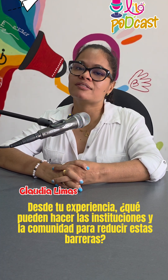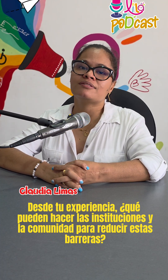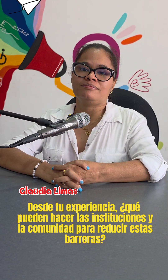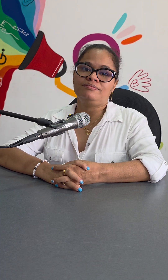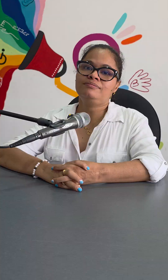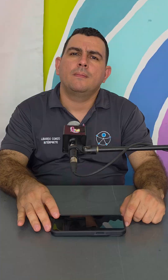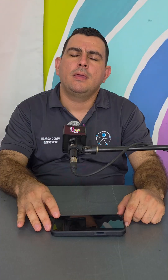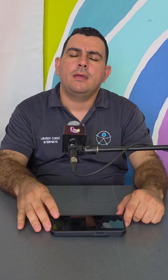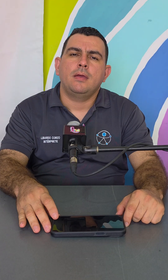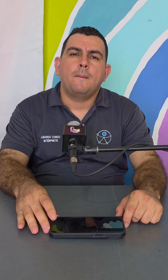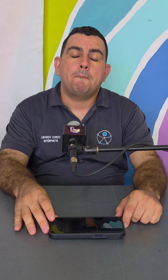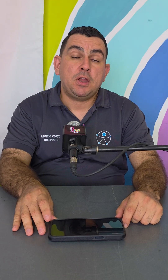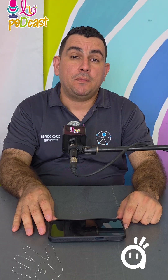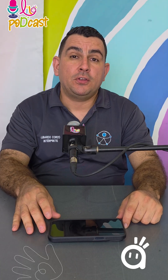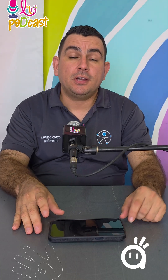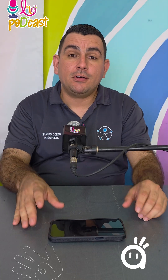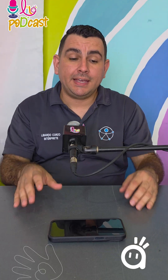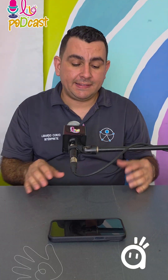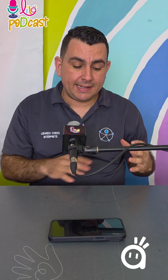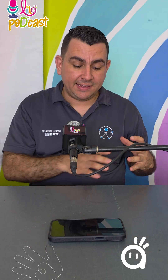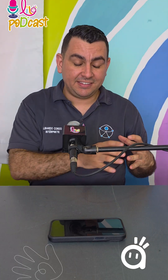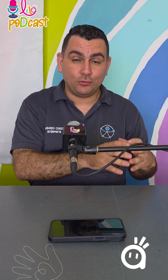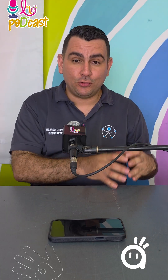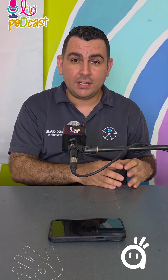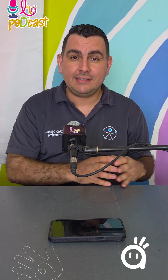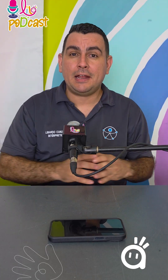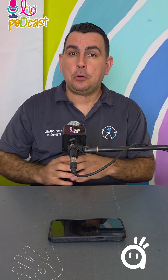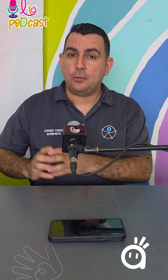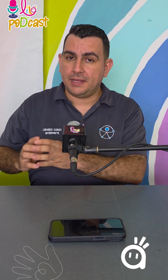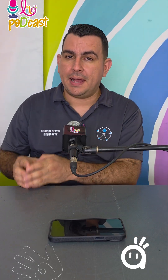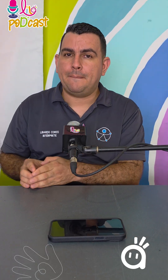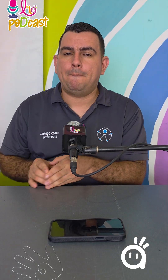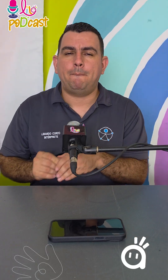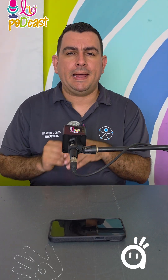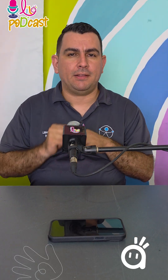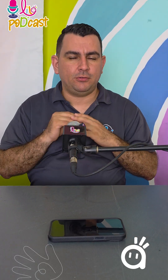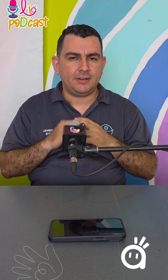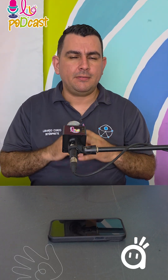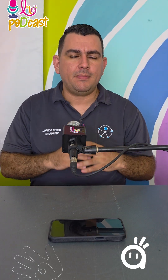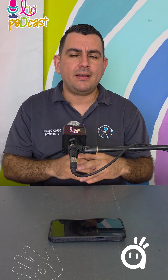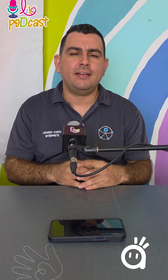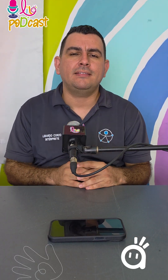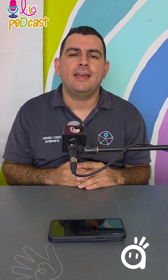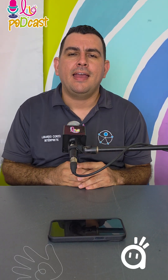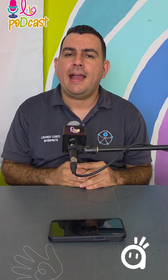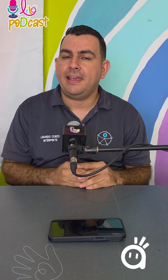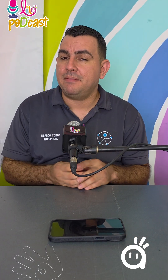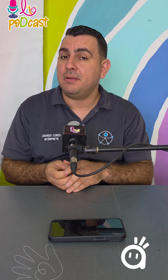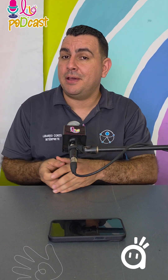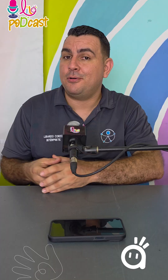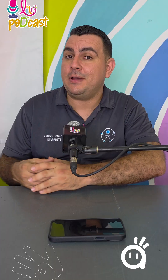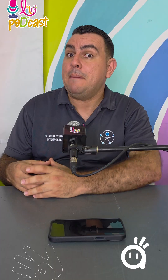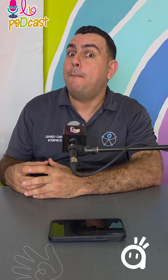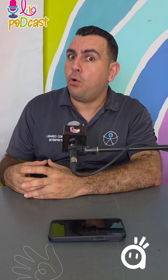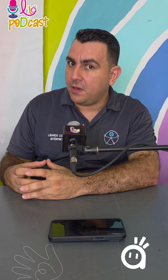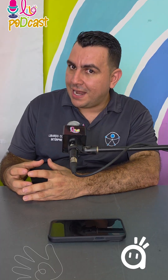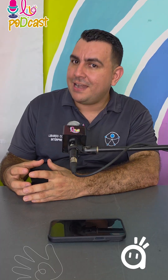barreras? Bueno, yo creo que entre las instituciones y la comunidad, para reducir barreras, hay que primero empoderar a